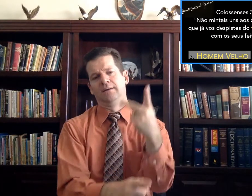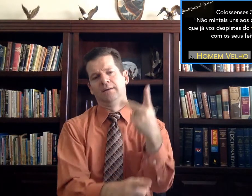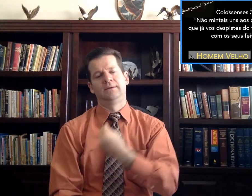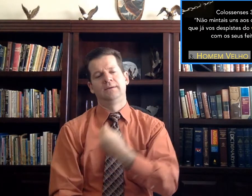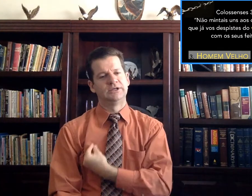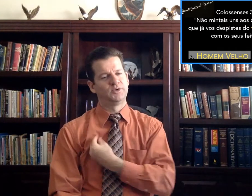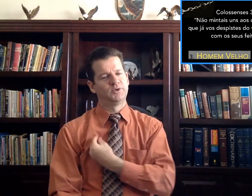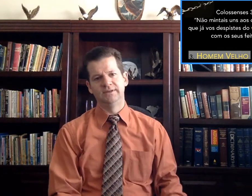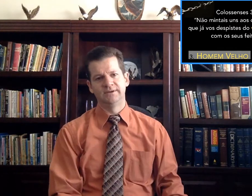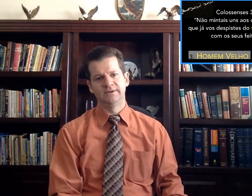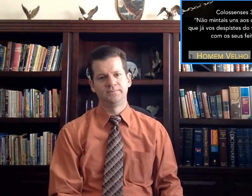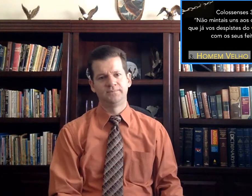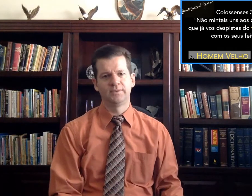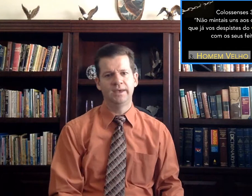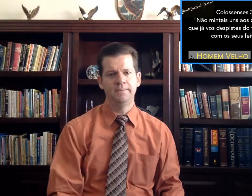a sua vida. Okay?